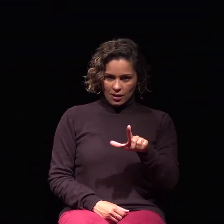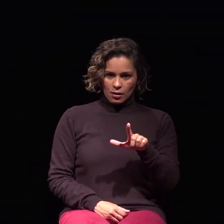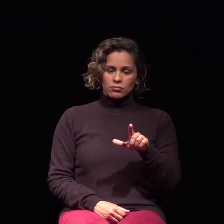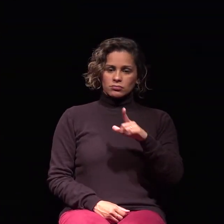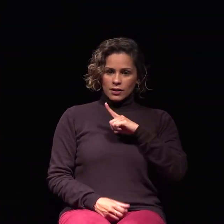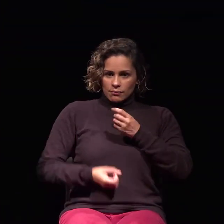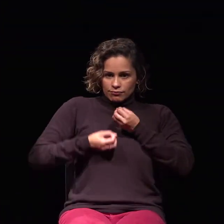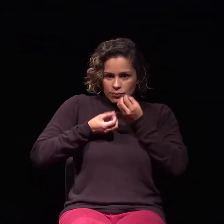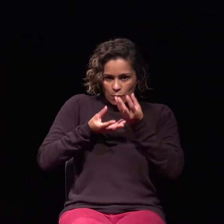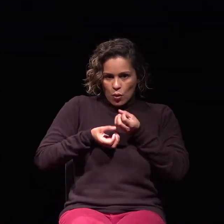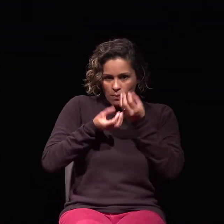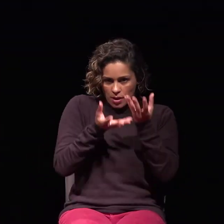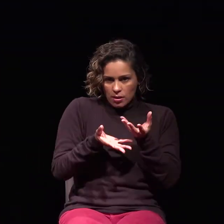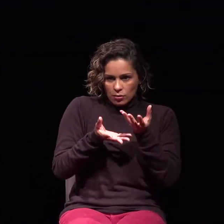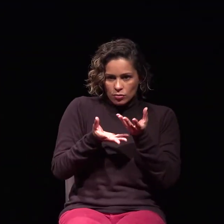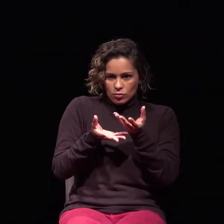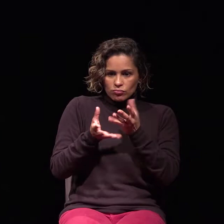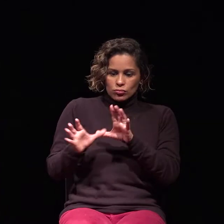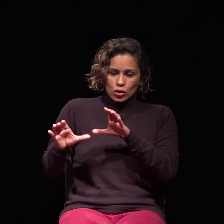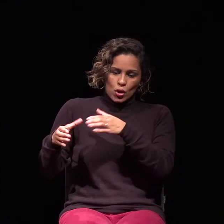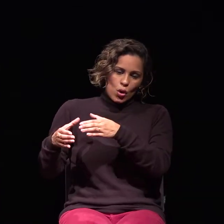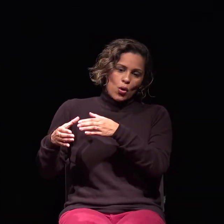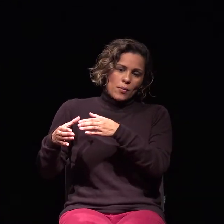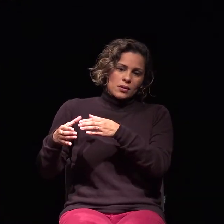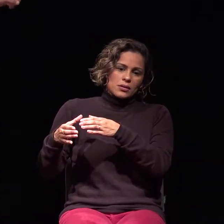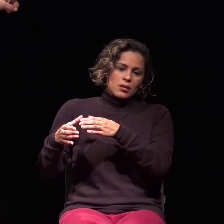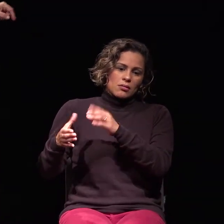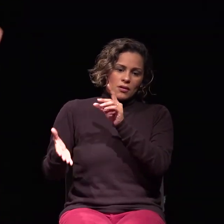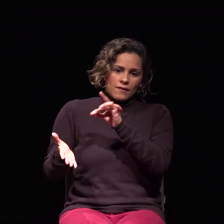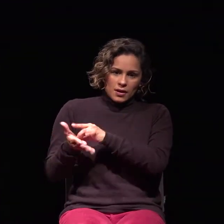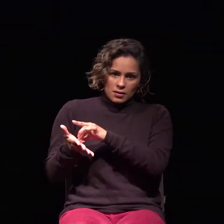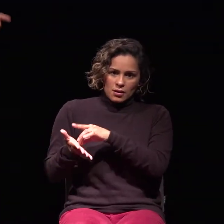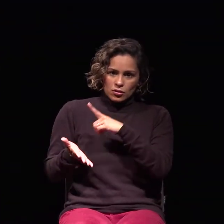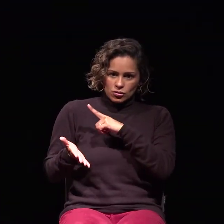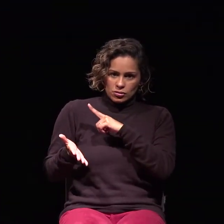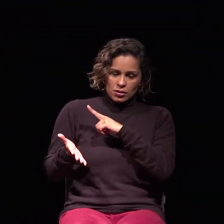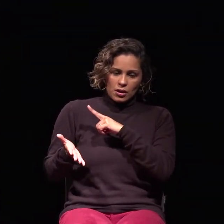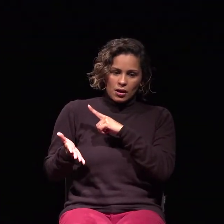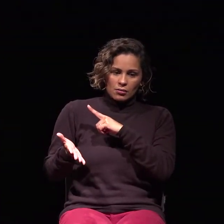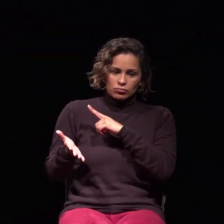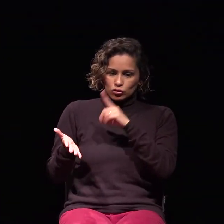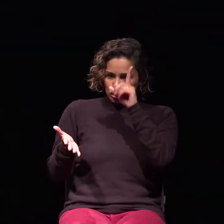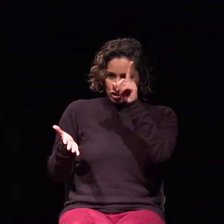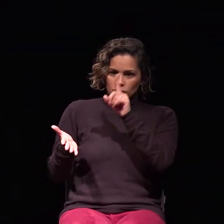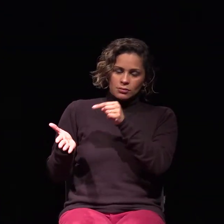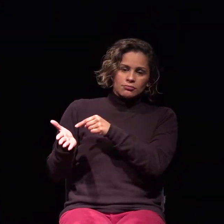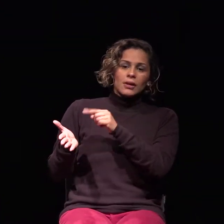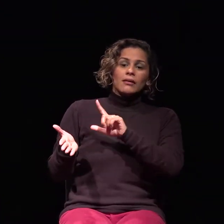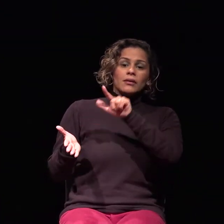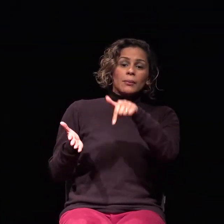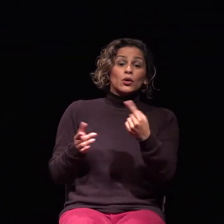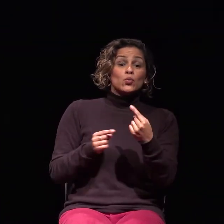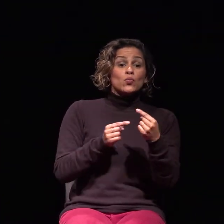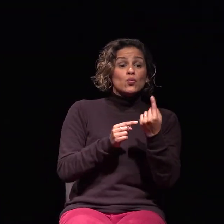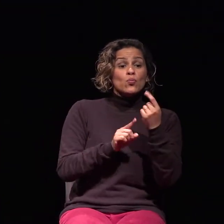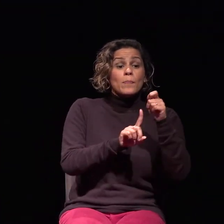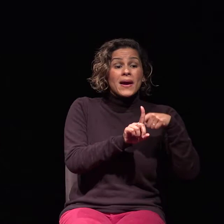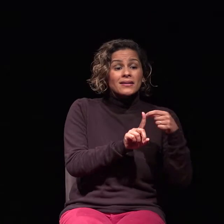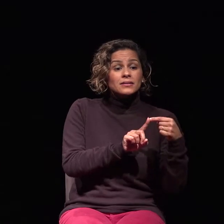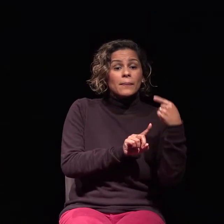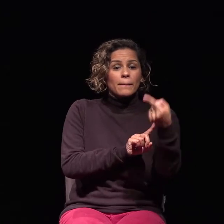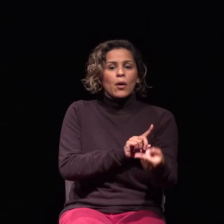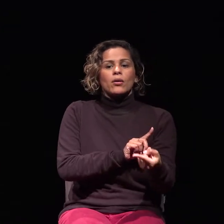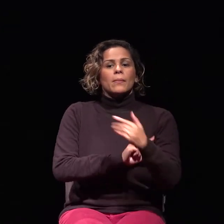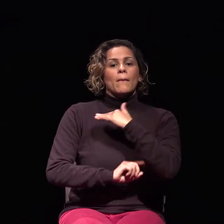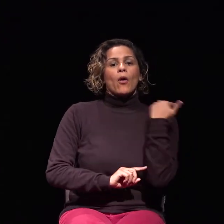Comissão da Verdade, está lá a data, e ele foi morto um mês depois, porque falou demais. E